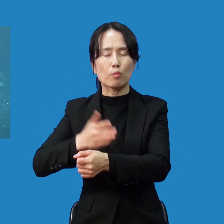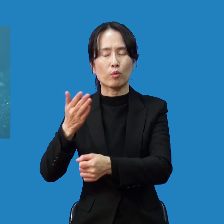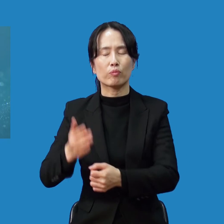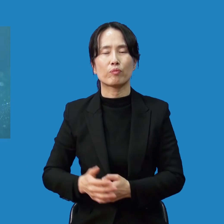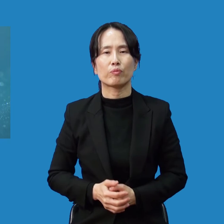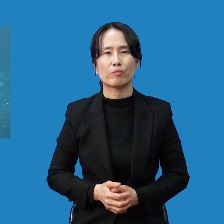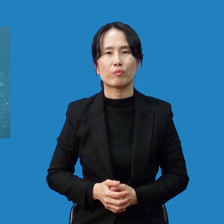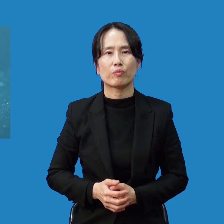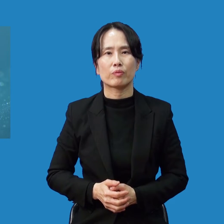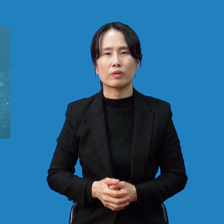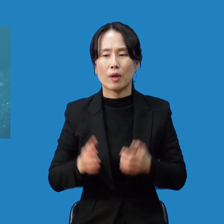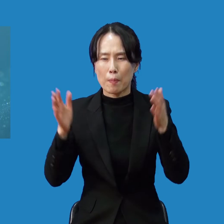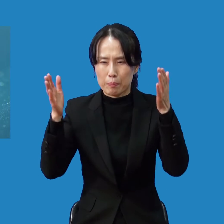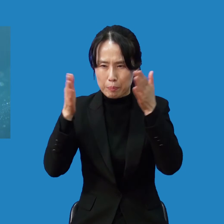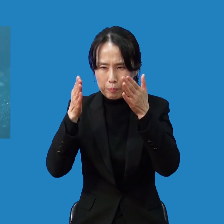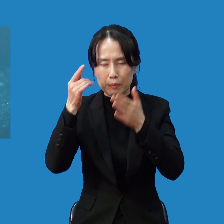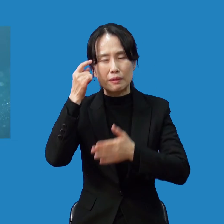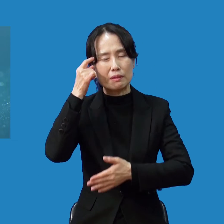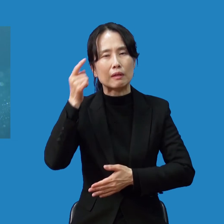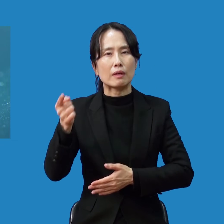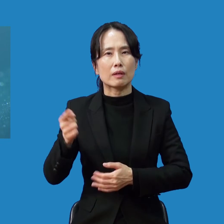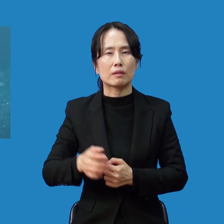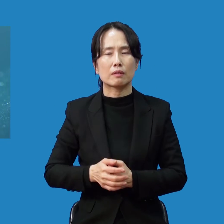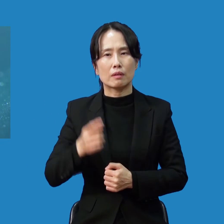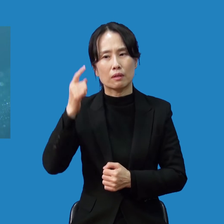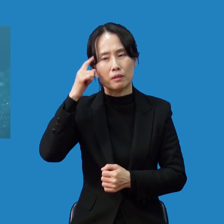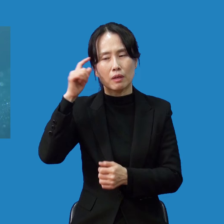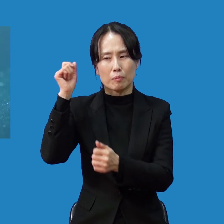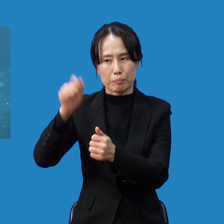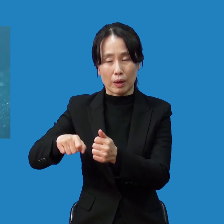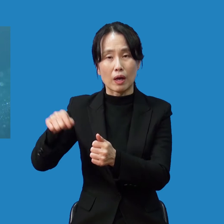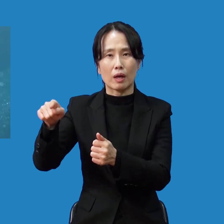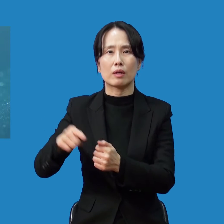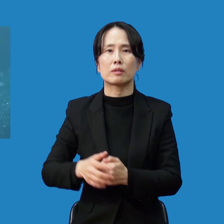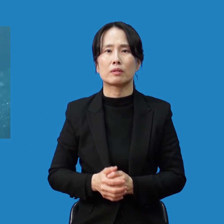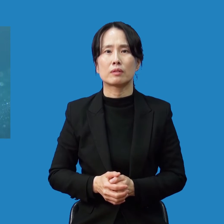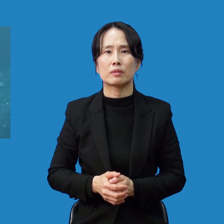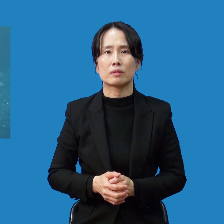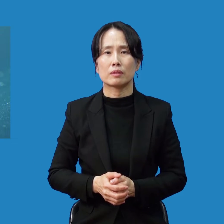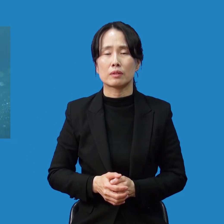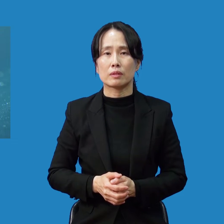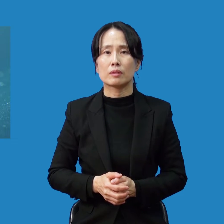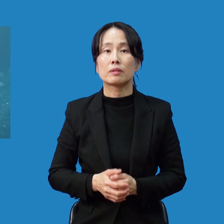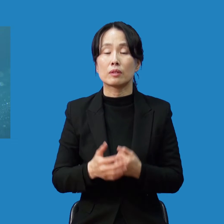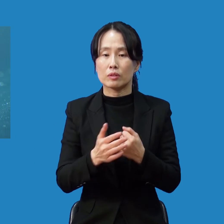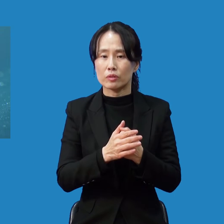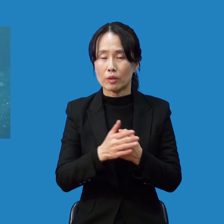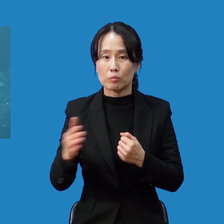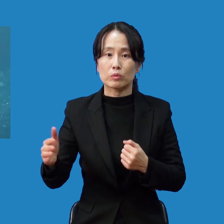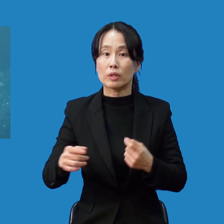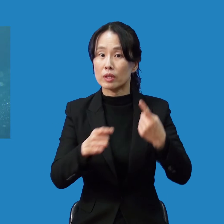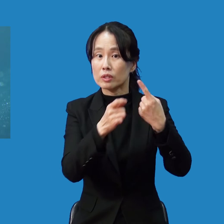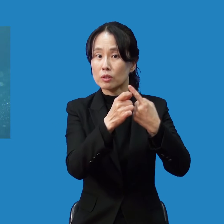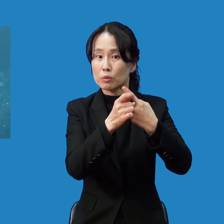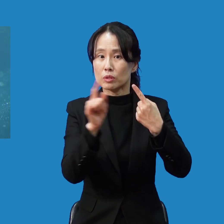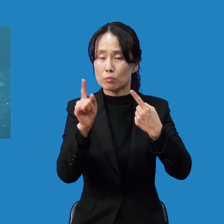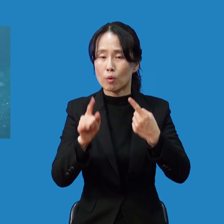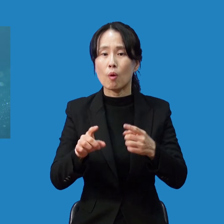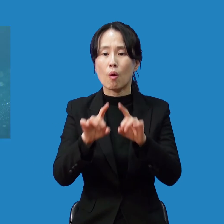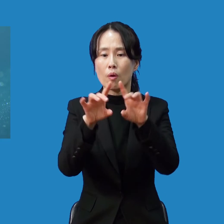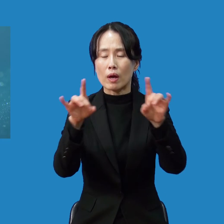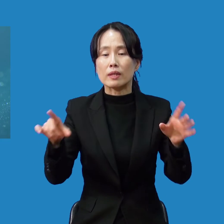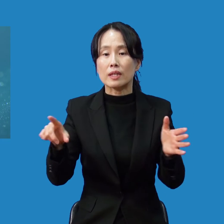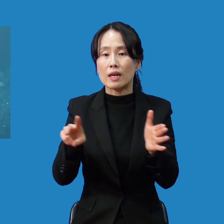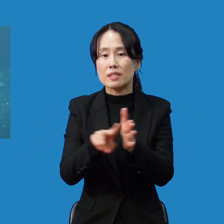것이죠. 그래서 첫 번째 아디아포라에 대한 원칙은 각자가 자기 신앙 양심에 따라서